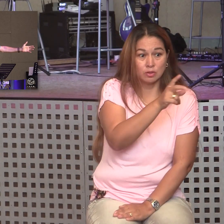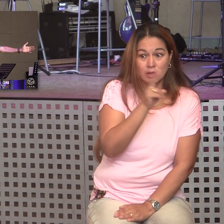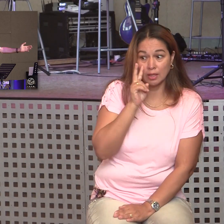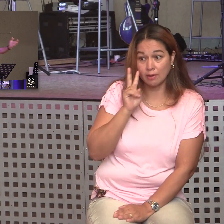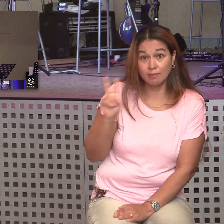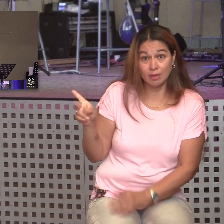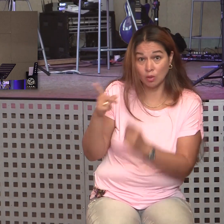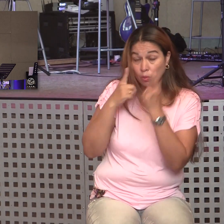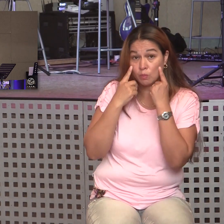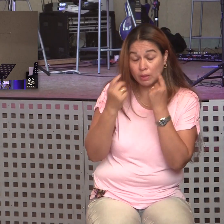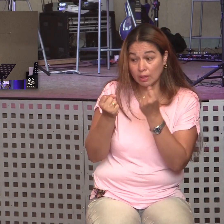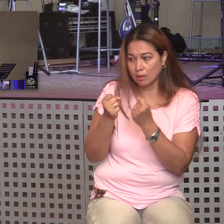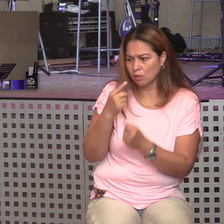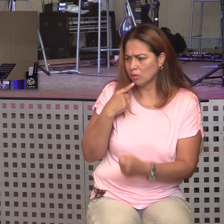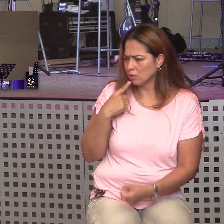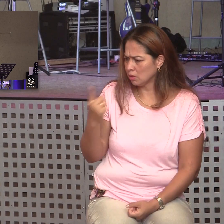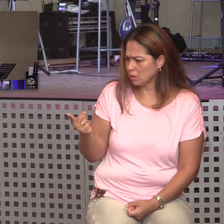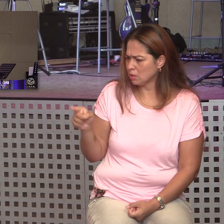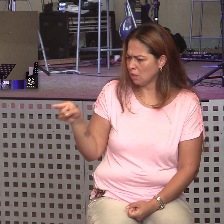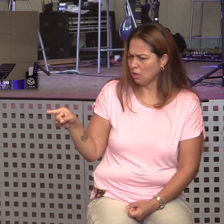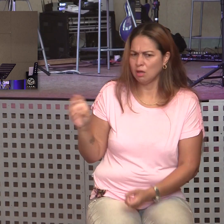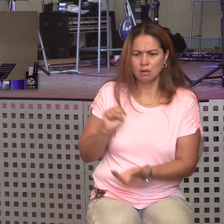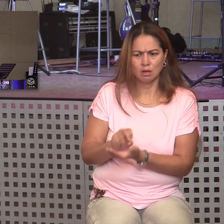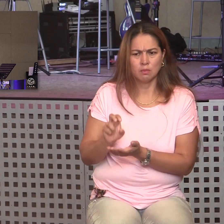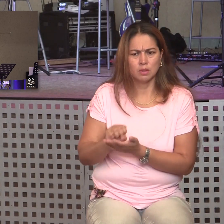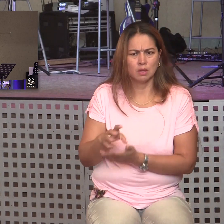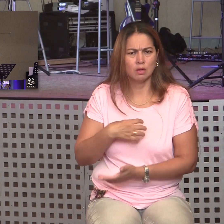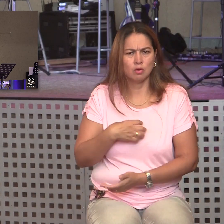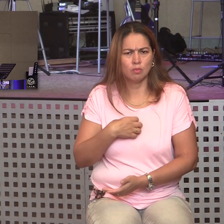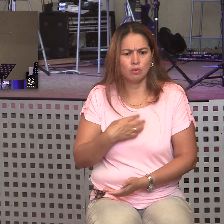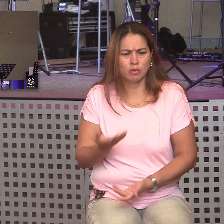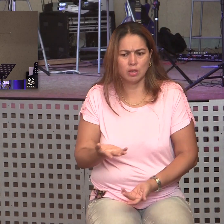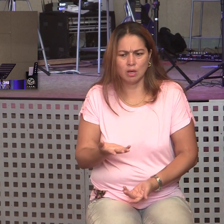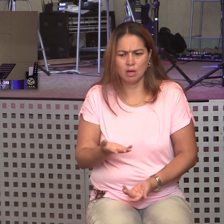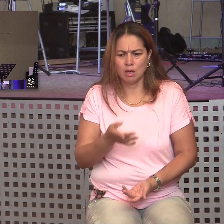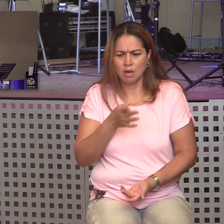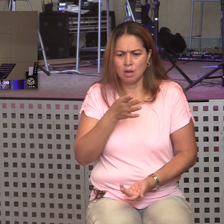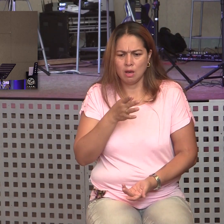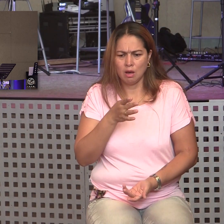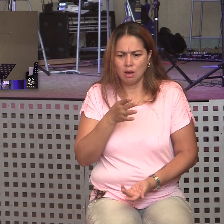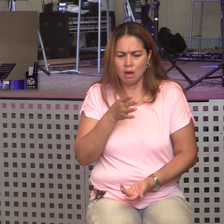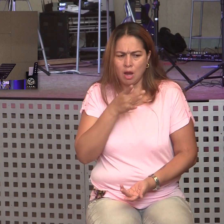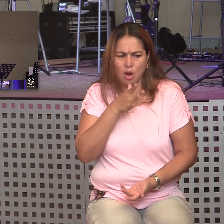inválido, y ahora aquí dentro saltando y alabando a Dios? ¿Qué ha pasado?